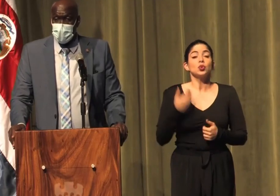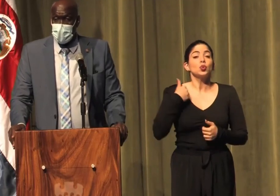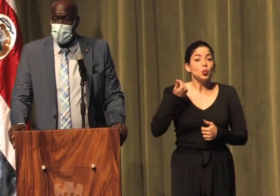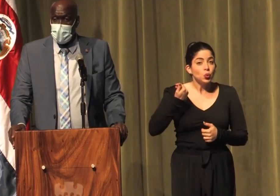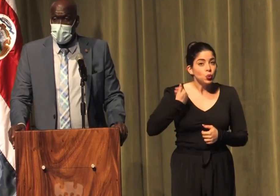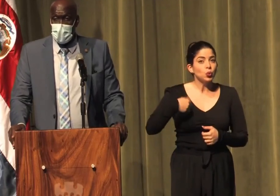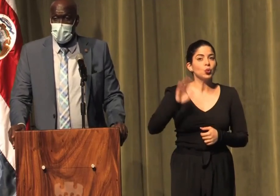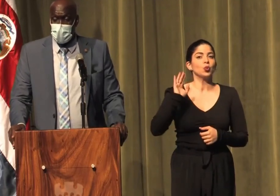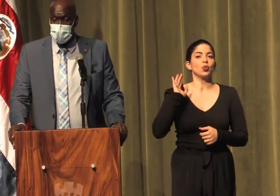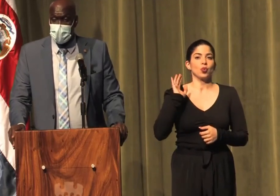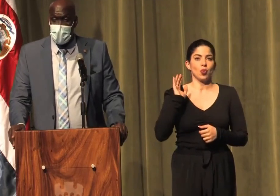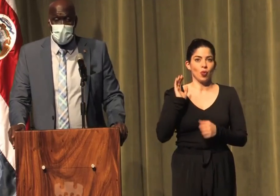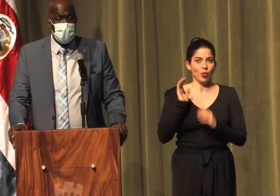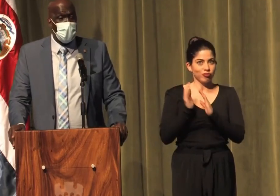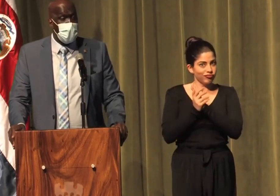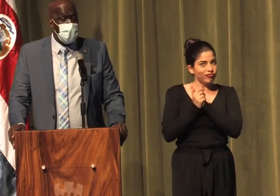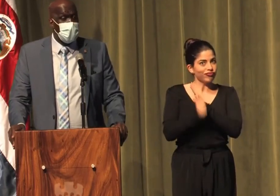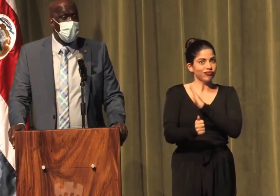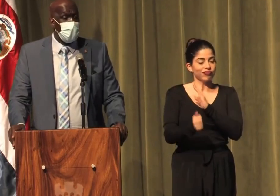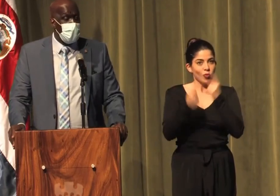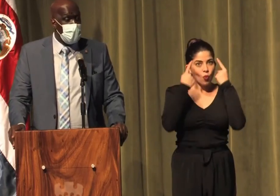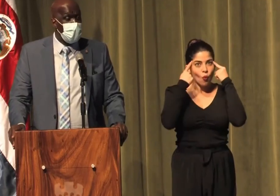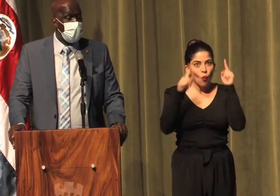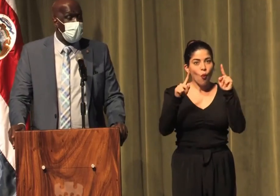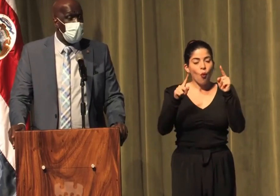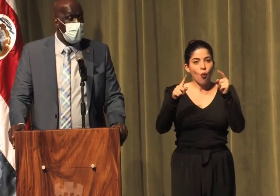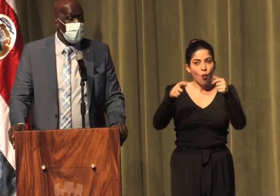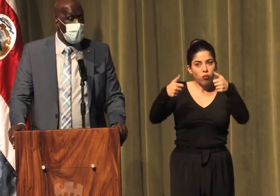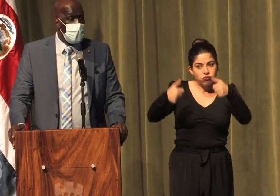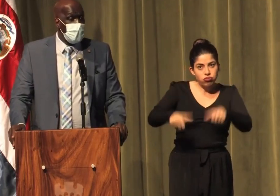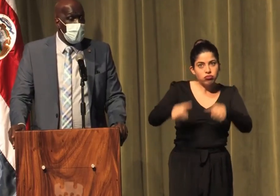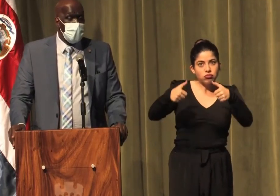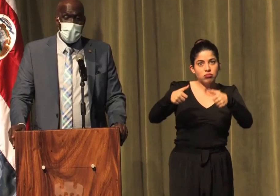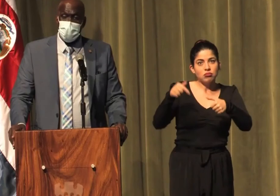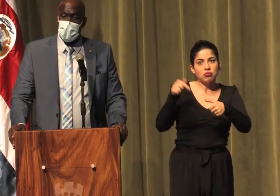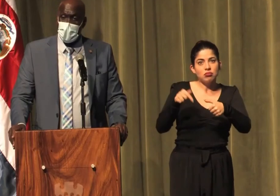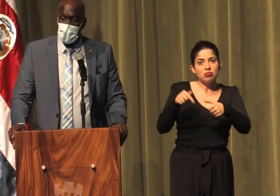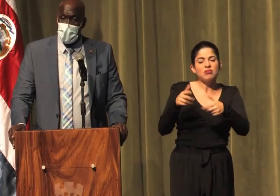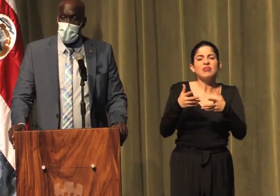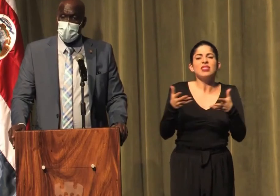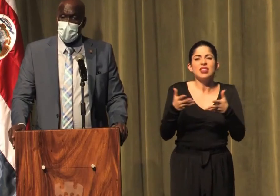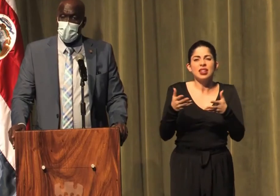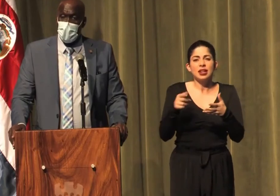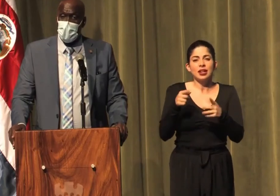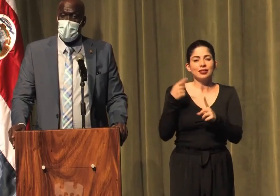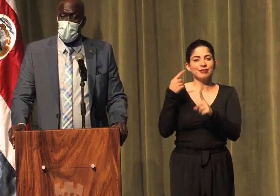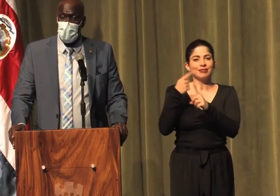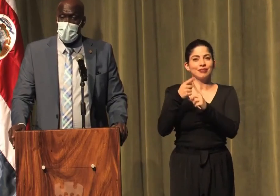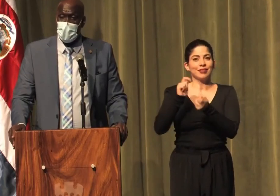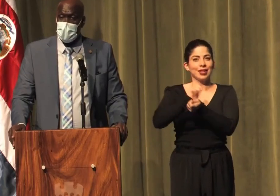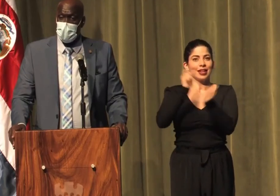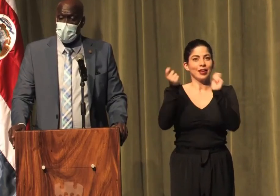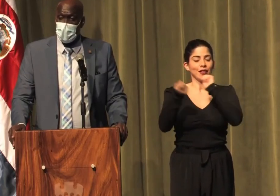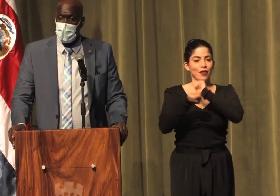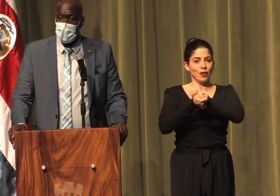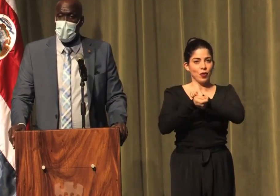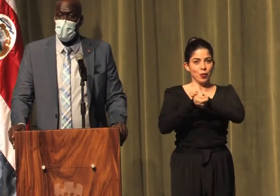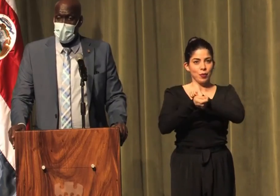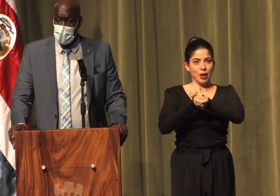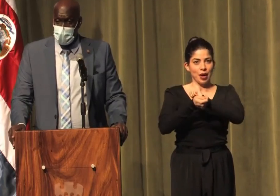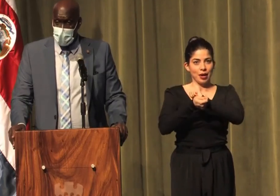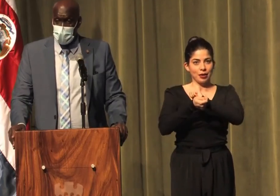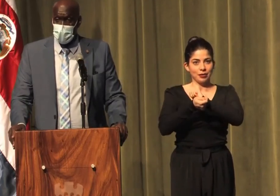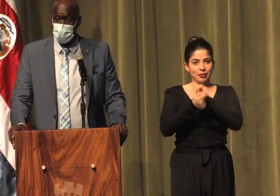Tuvimos la capacidad de ponernos de acuerdo para sacar adelante una reforma